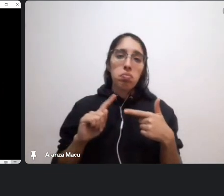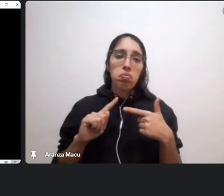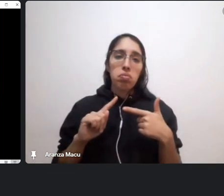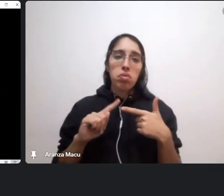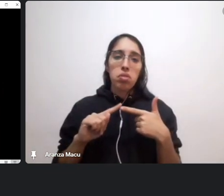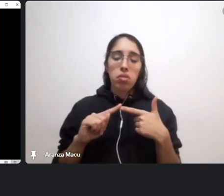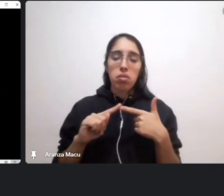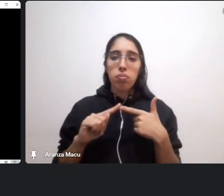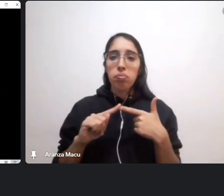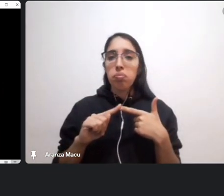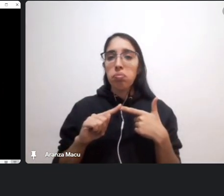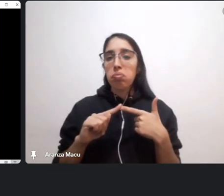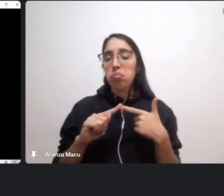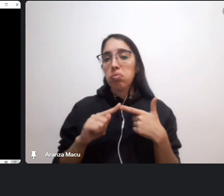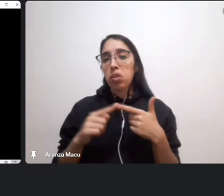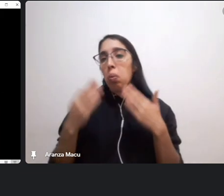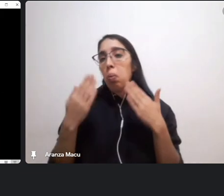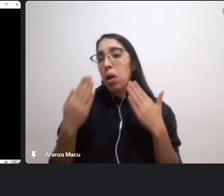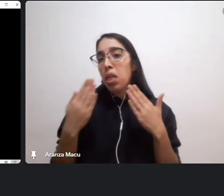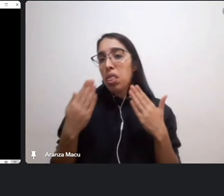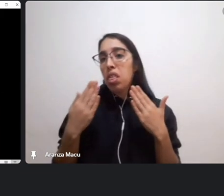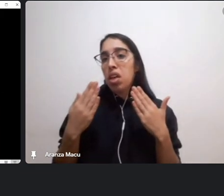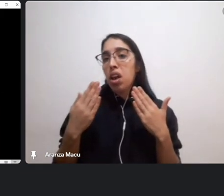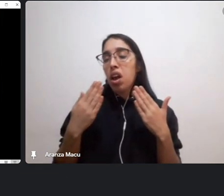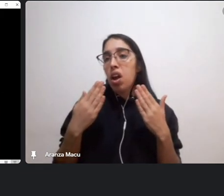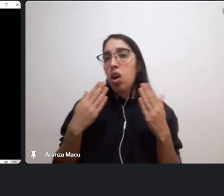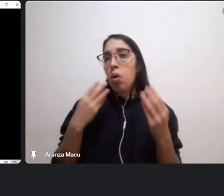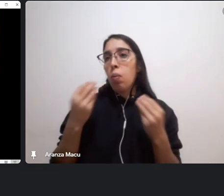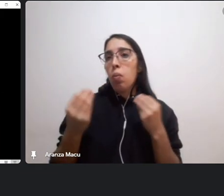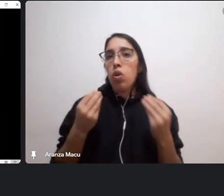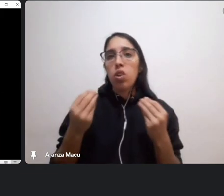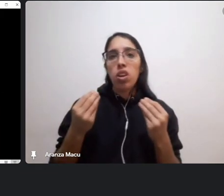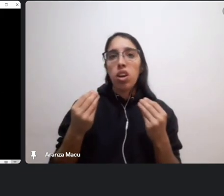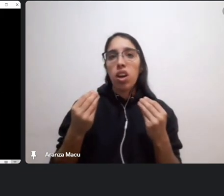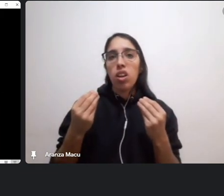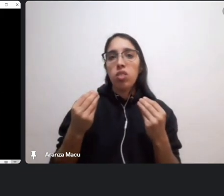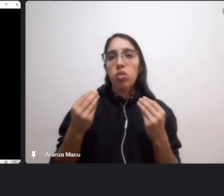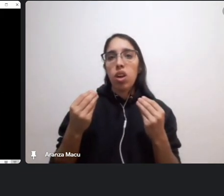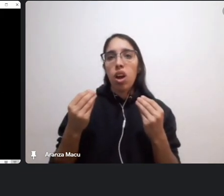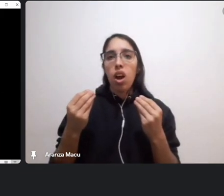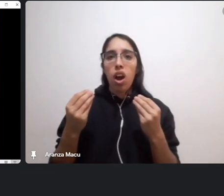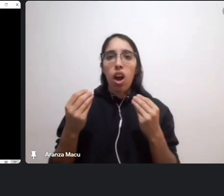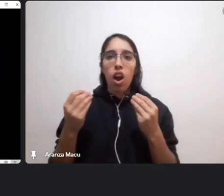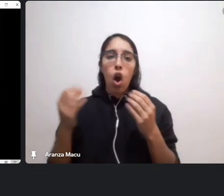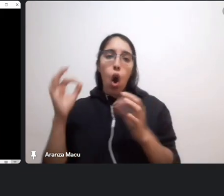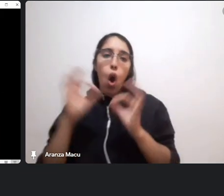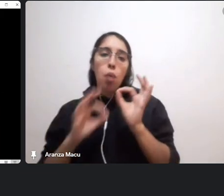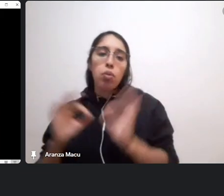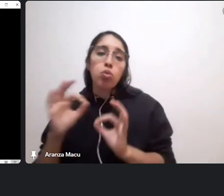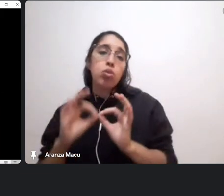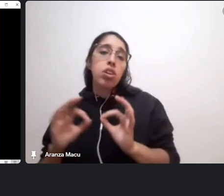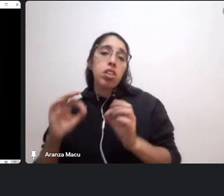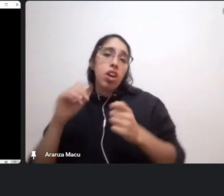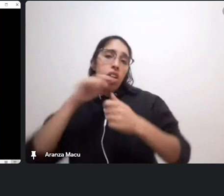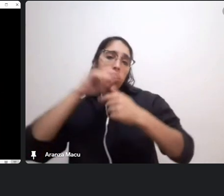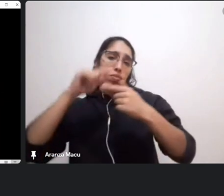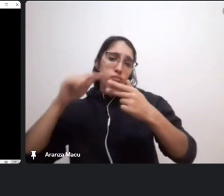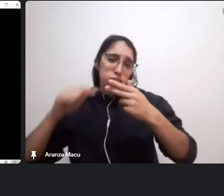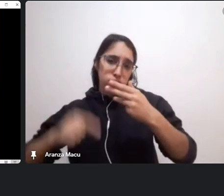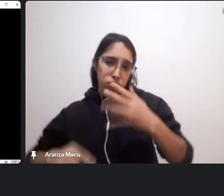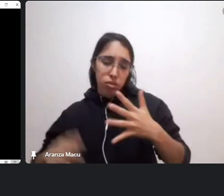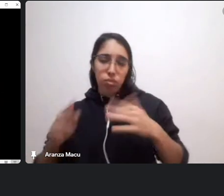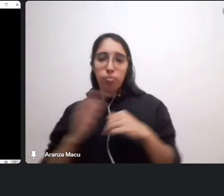Puede ser puede porque brinda una posibilidad, ¿sí? Distintas funciones. Si yo lo quisiera pasar